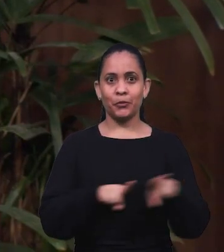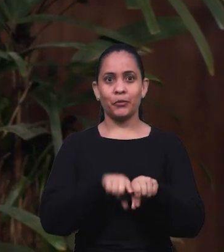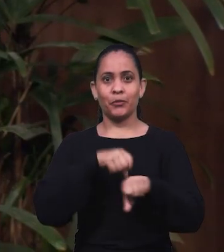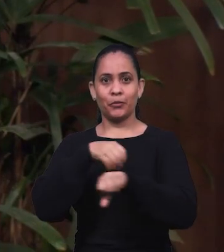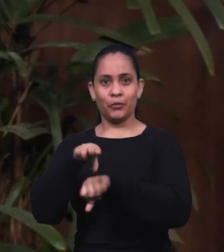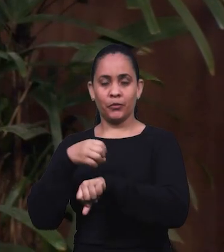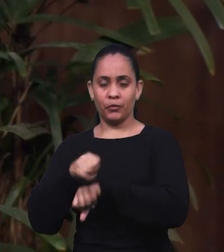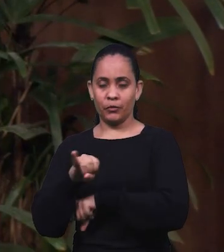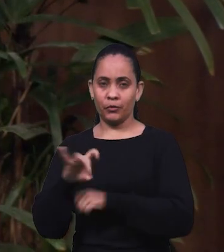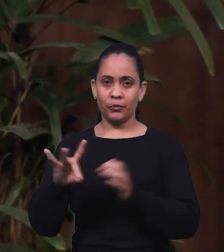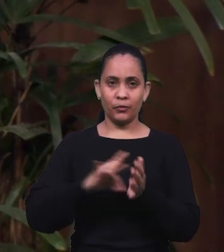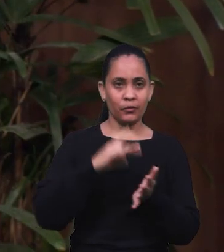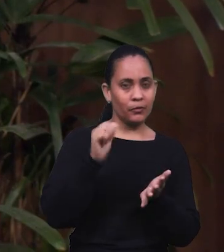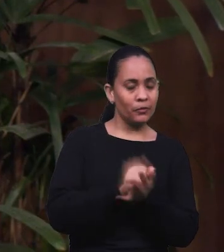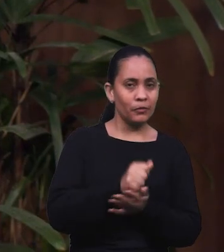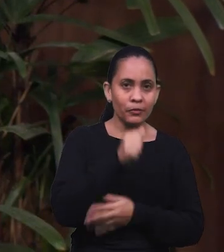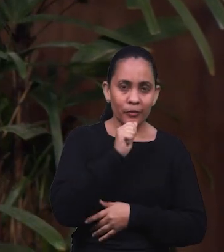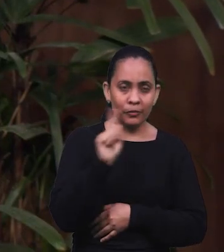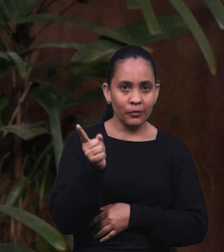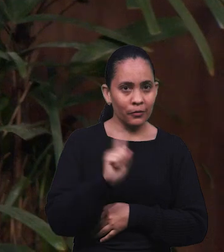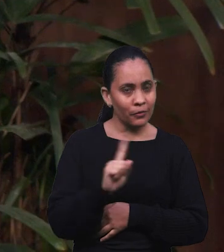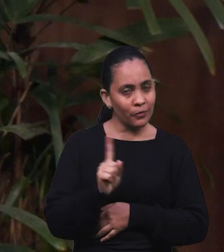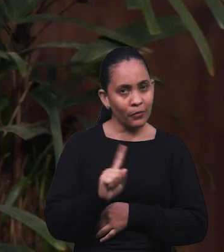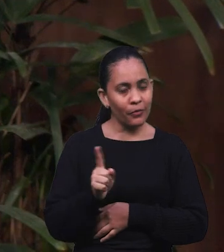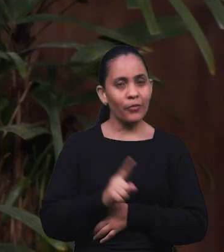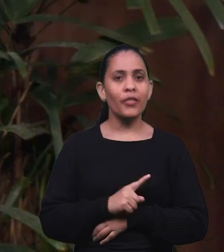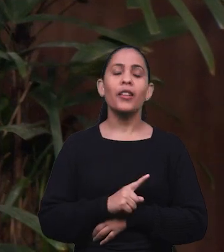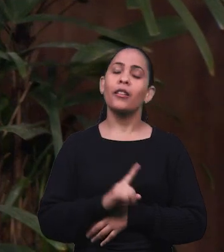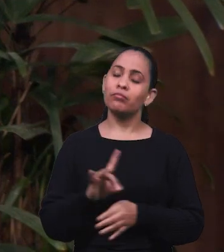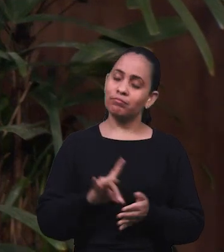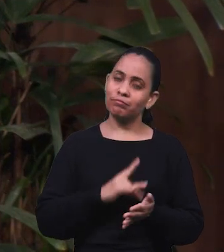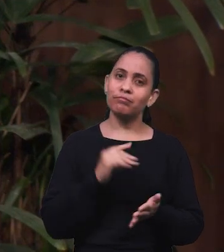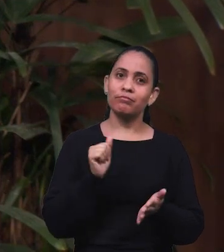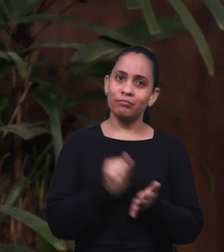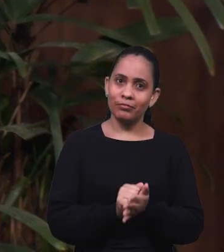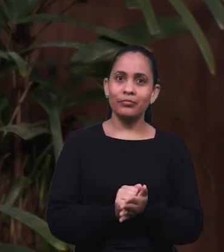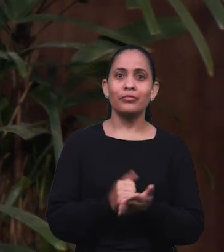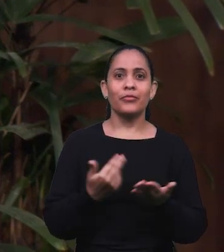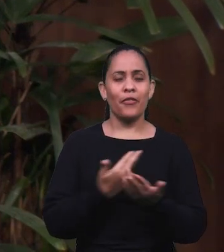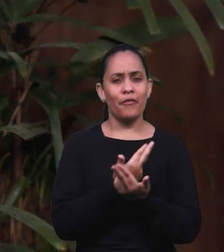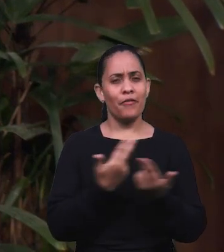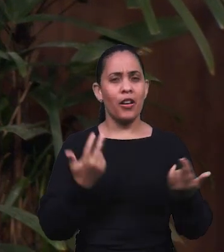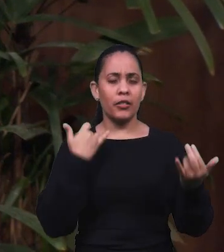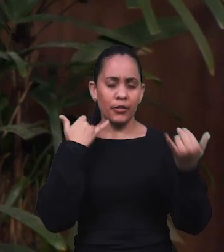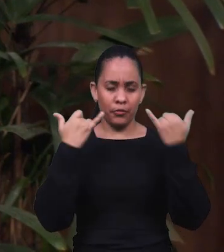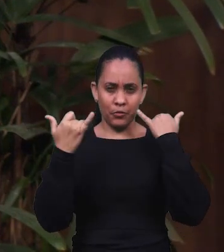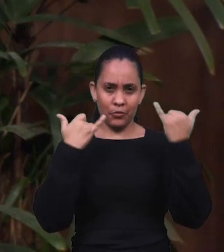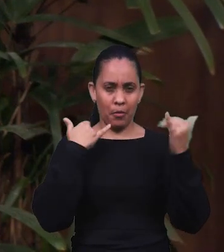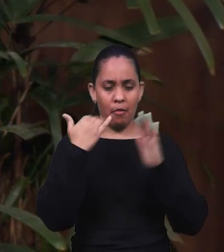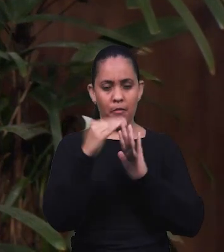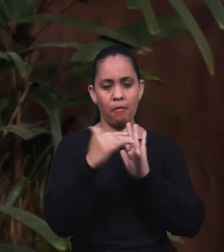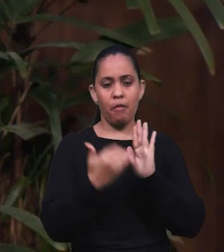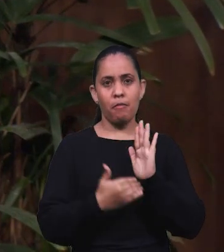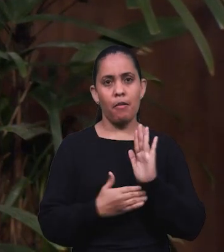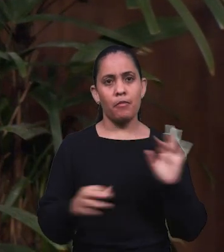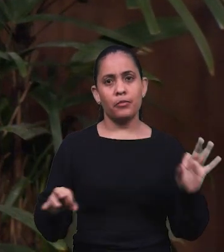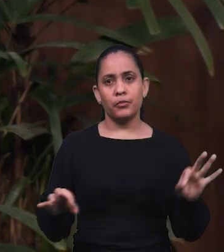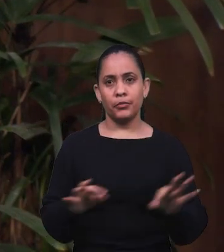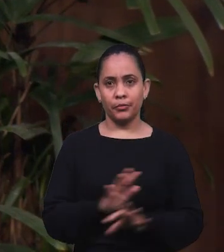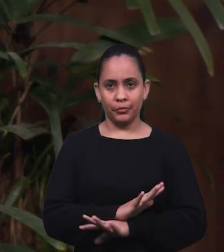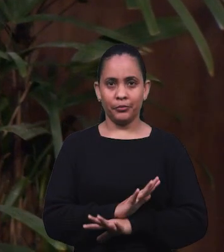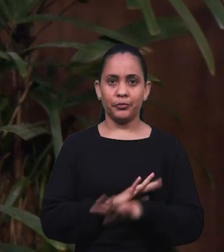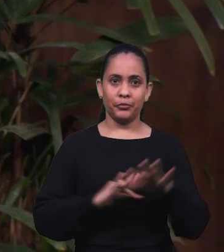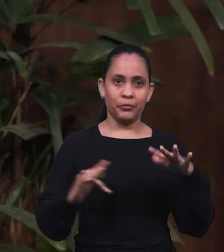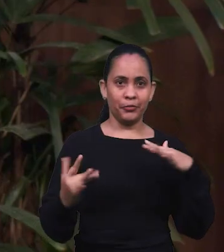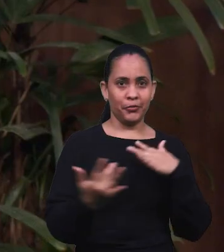Se você ainda não é inscrito, ativa o sininho para você saber das informações e de vários conteúdos que está disponível nas